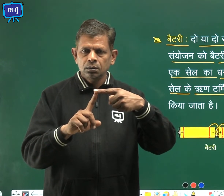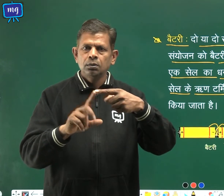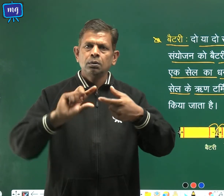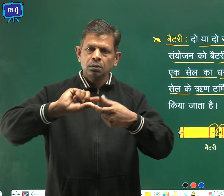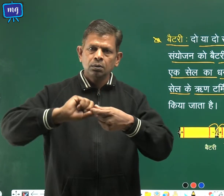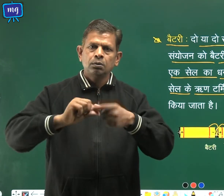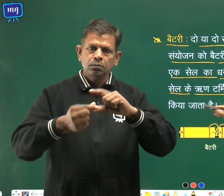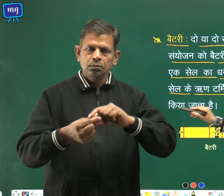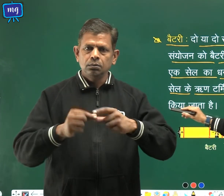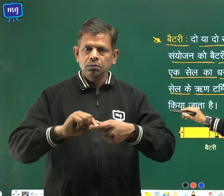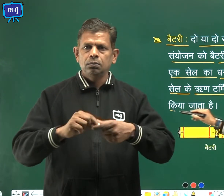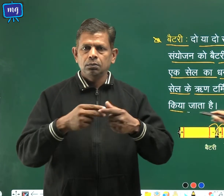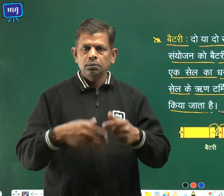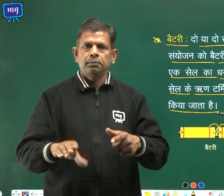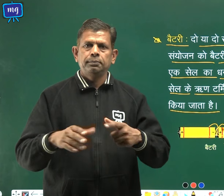संयोजित किया जाता है।